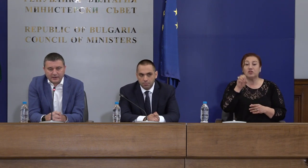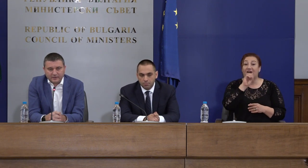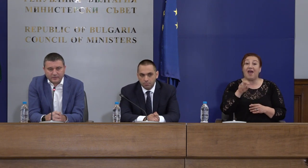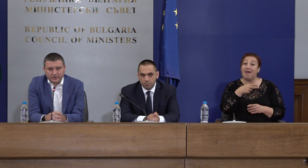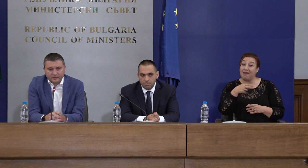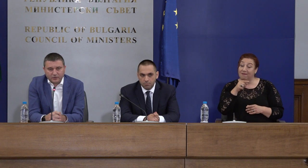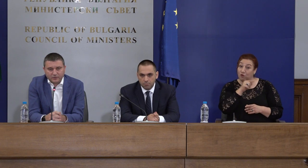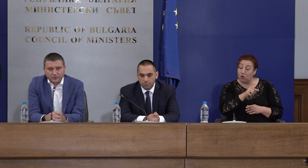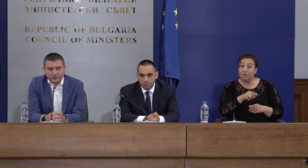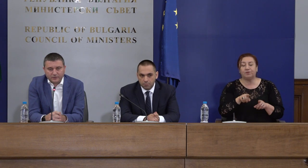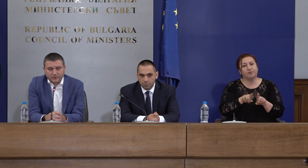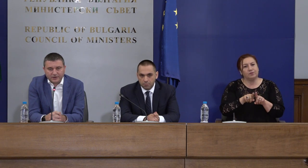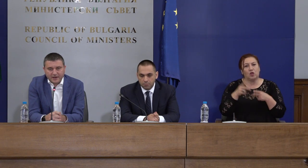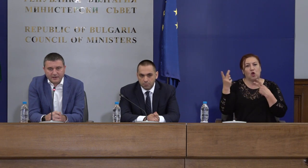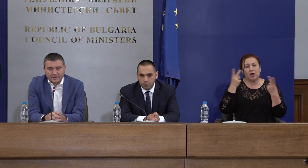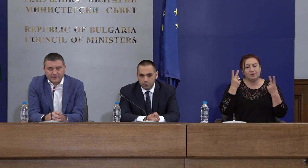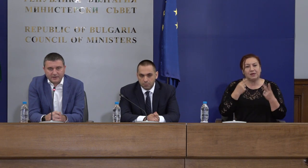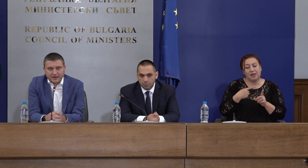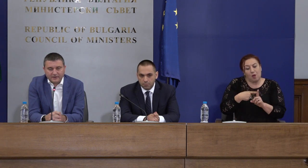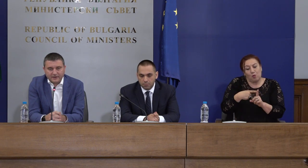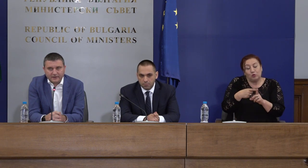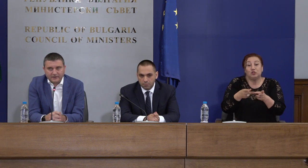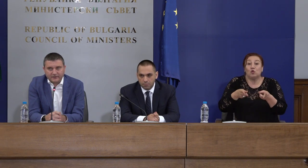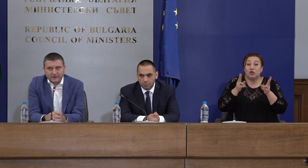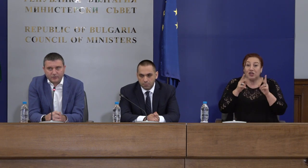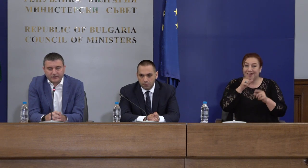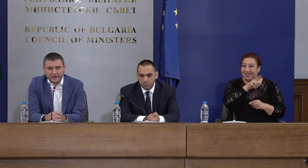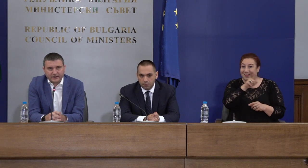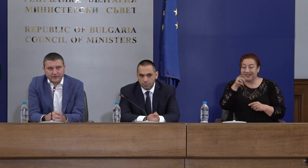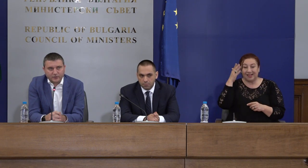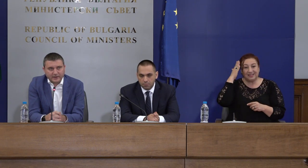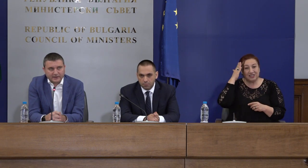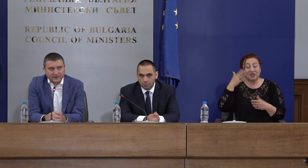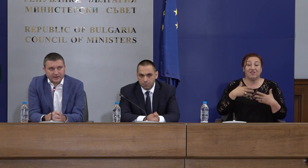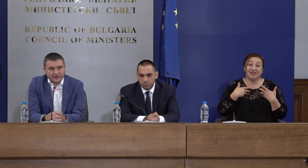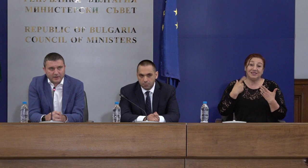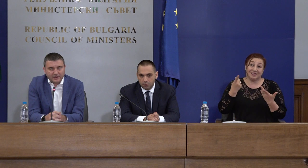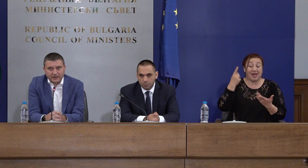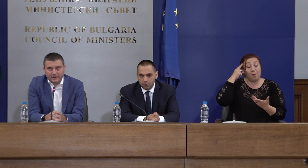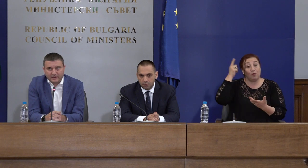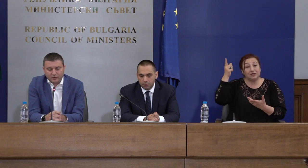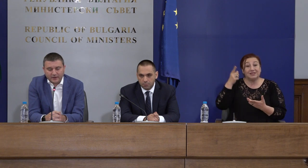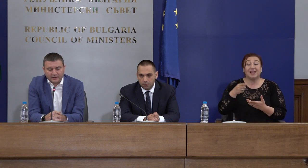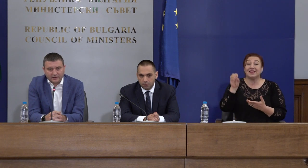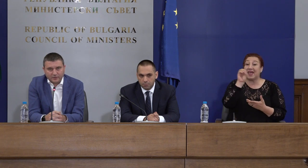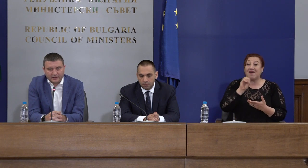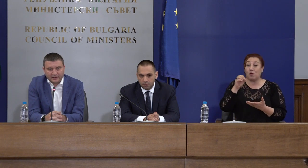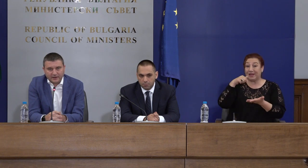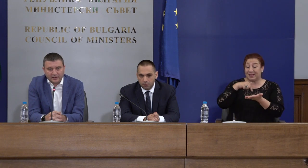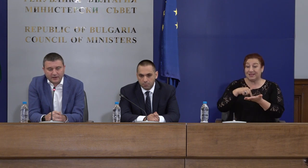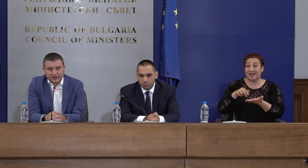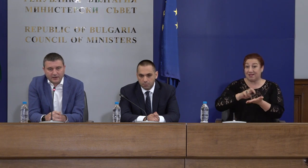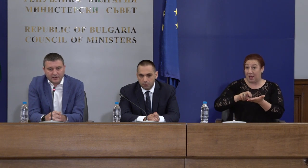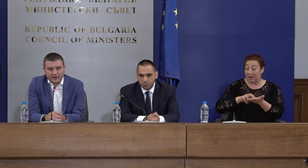за подобно положително решение на тези държави се изисква и позицията на Европейската централна банка и Европейската